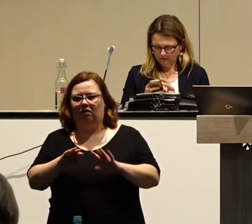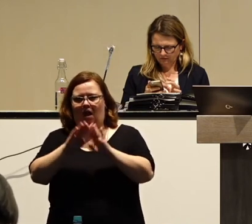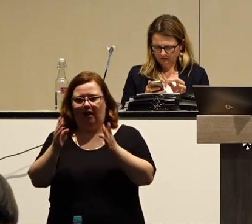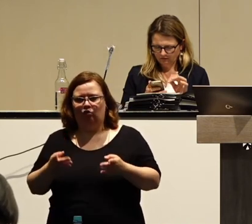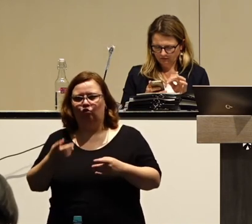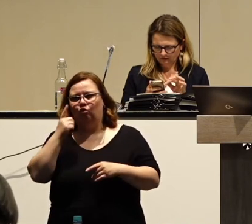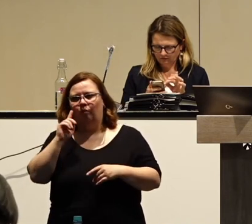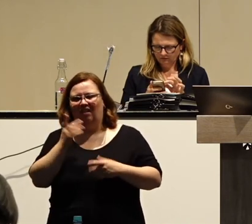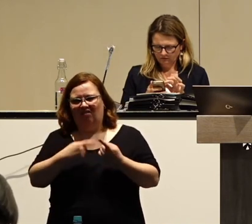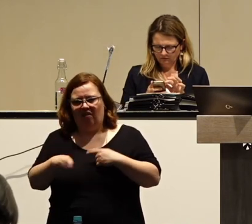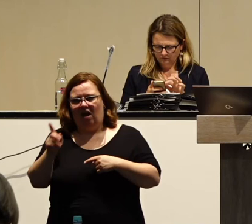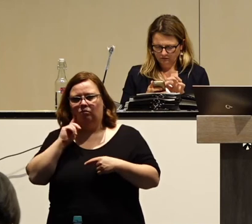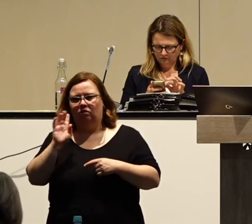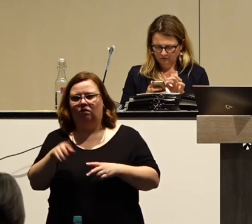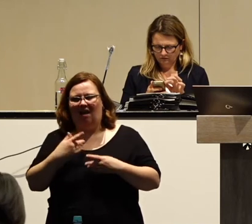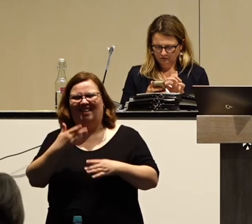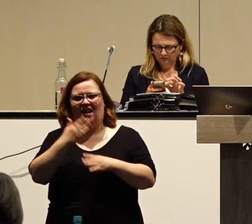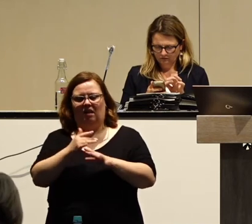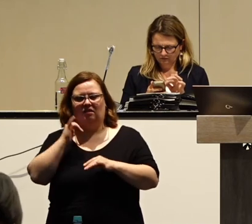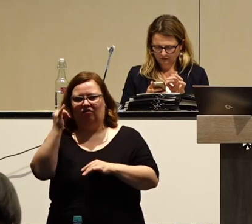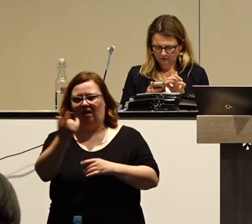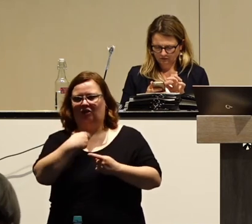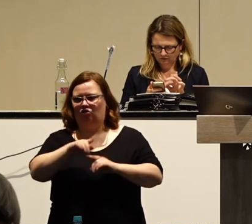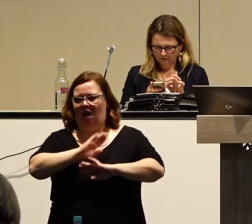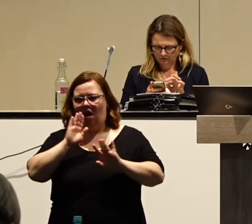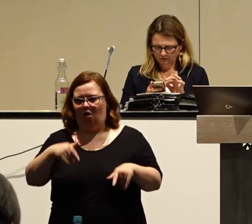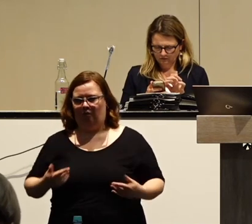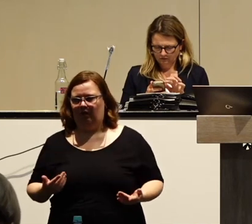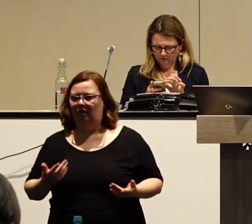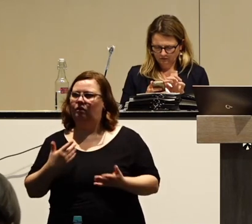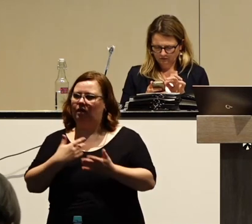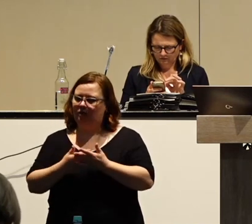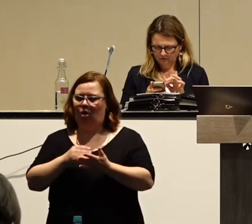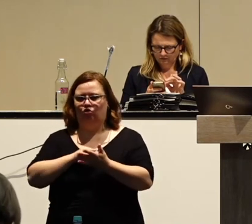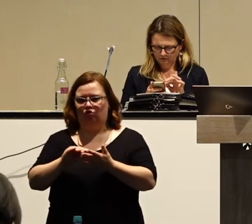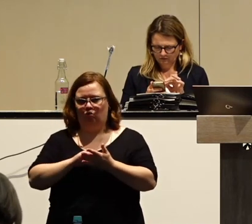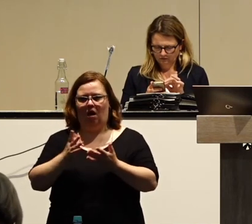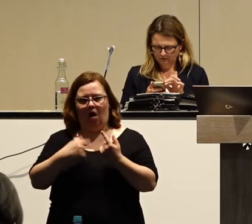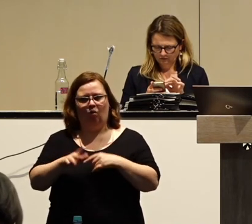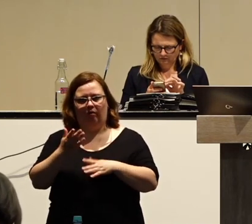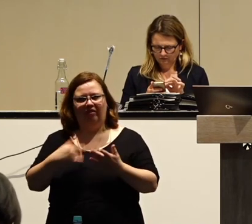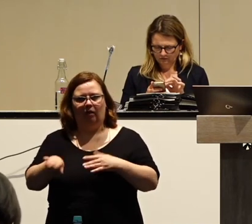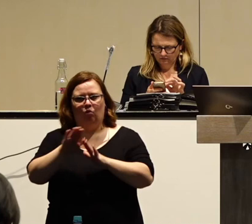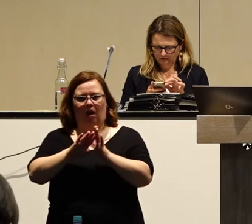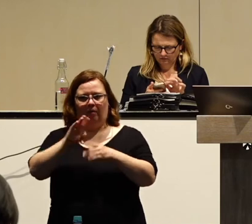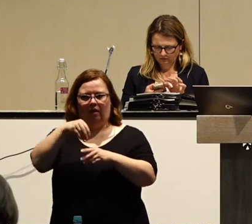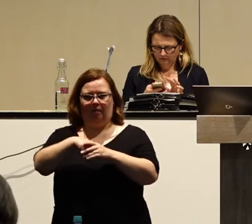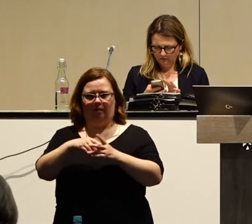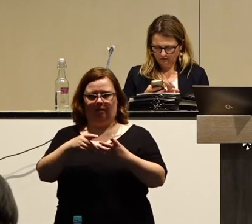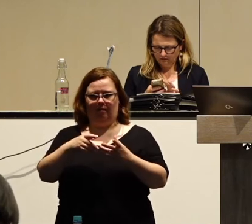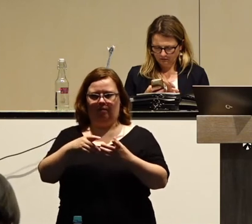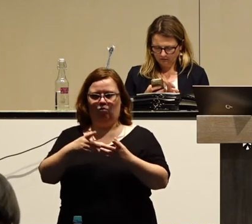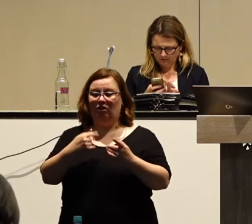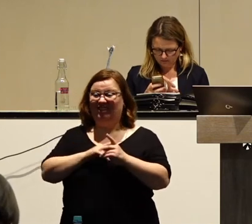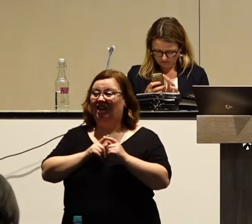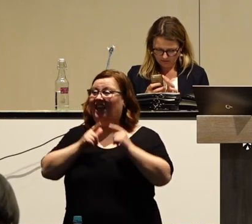Einrichtungen, nur mit Verweis darauf, dass nach wie vor Klassenfahrten nicht erlaubt sind, sollen die Schulen oder die Kinder, die dann eben an diesem Programm in den Schulen teilnehmen,